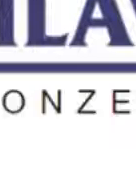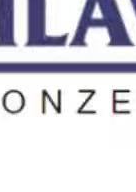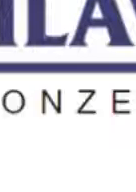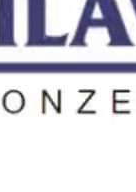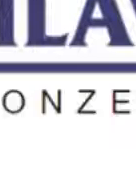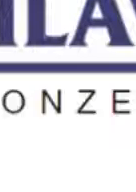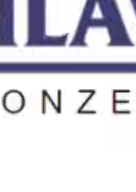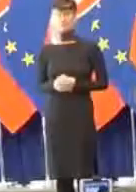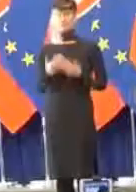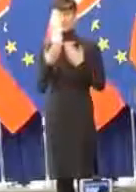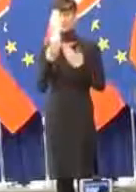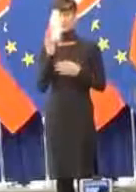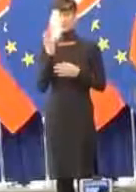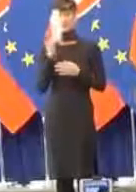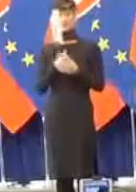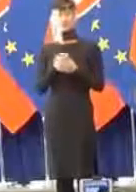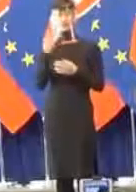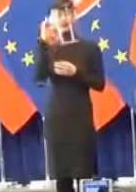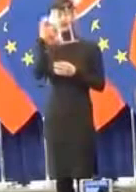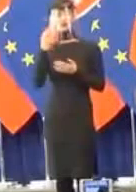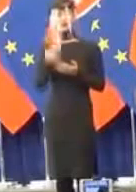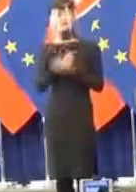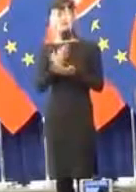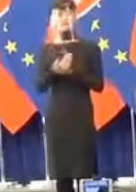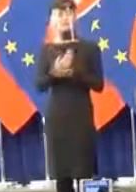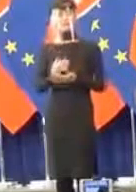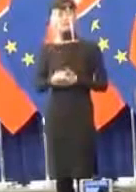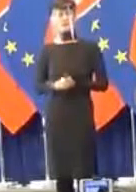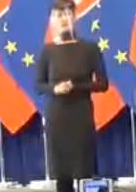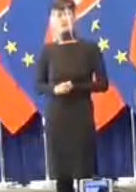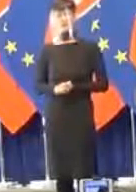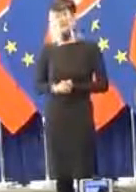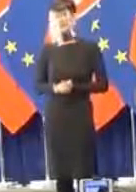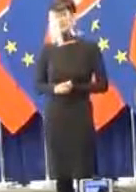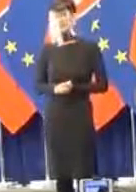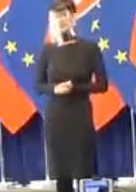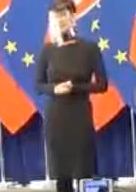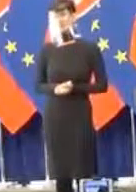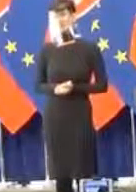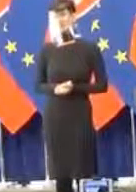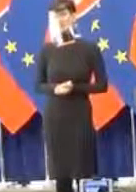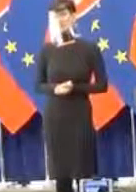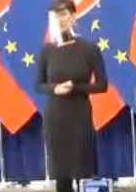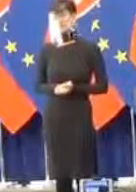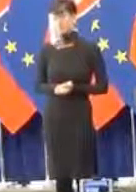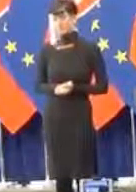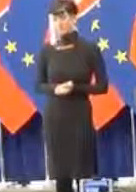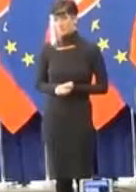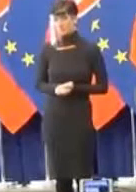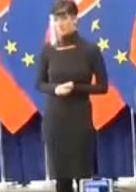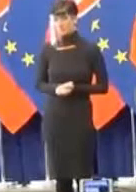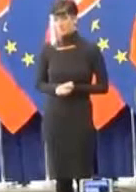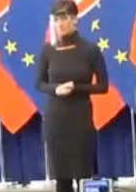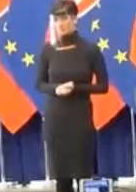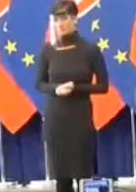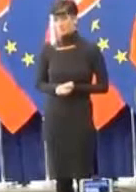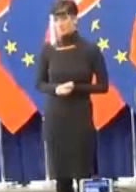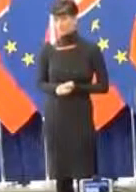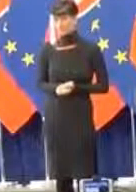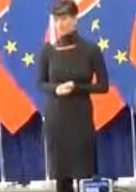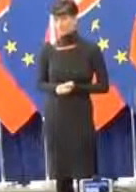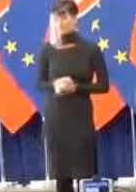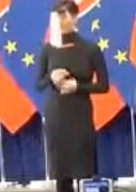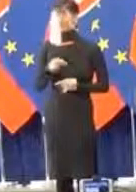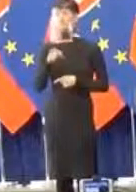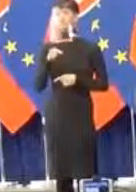bankovej asociácie. Dobrý deň, Igor Jurečka, hlavné správy. Zaznelo tu, že slovenský bankový sektor je jeden z najlepších v Európe.